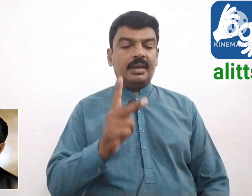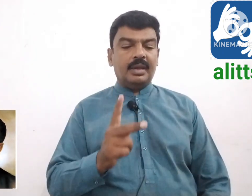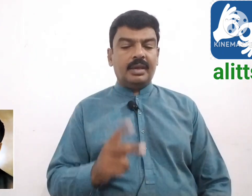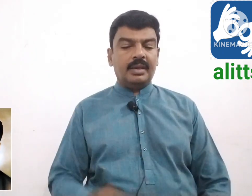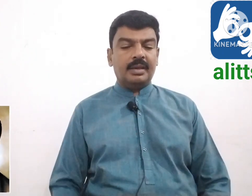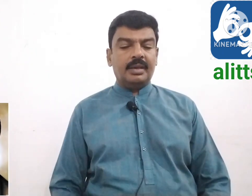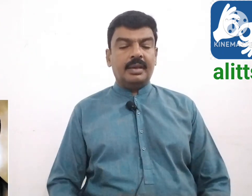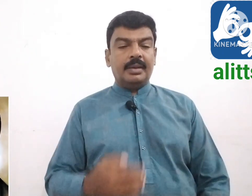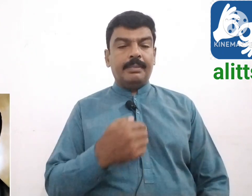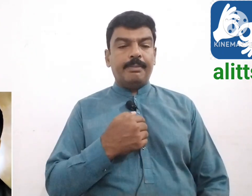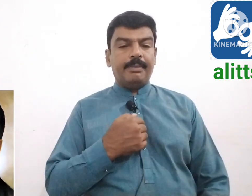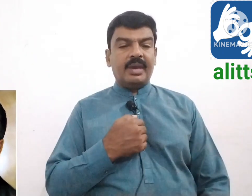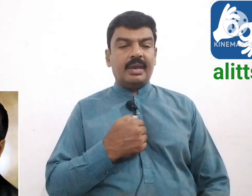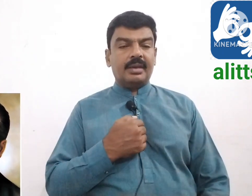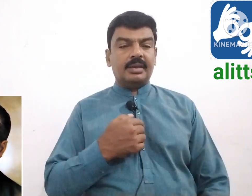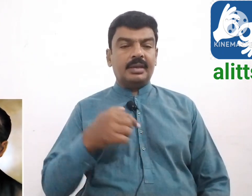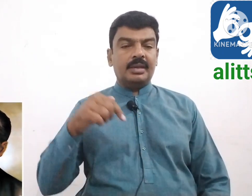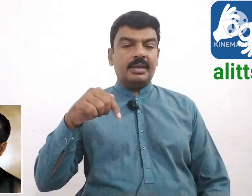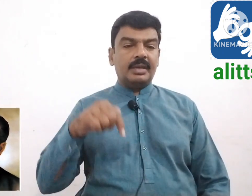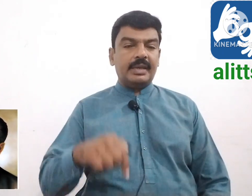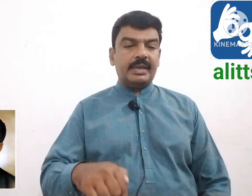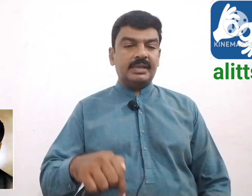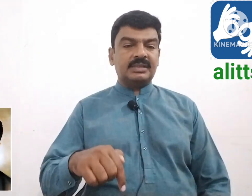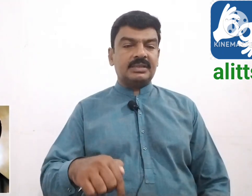कि मैं इस